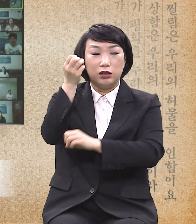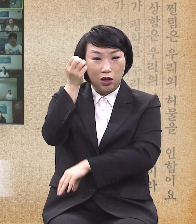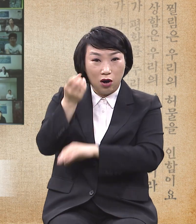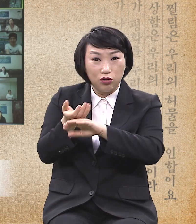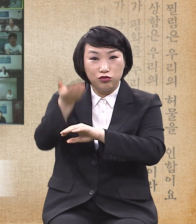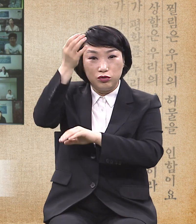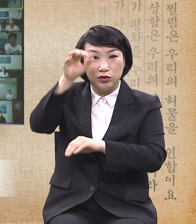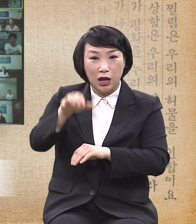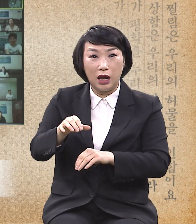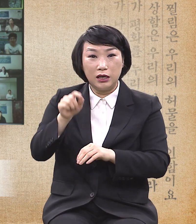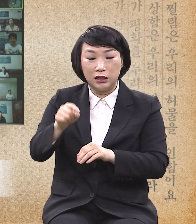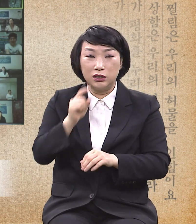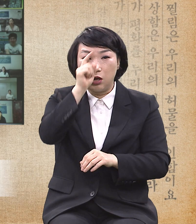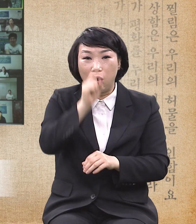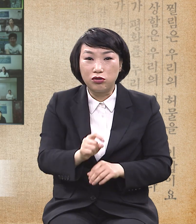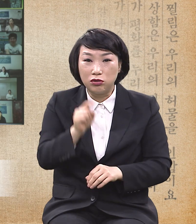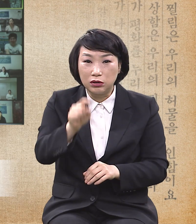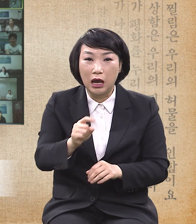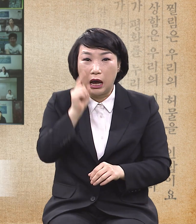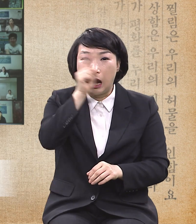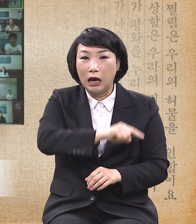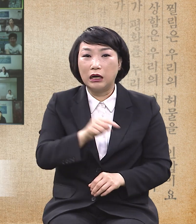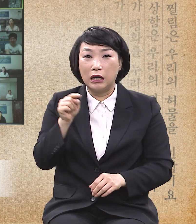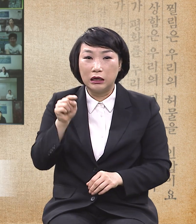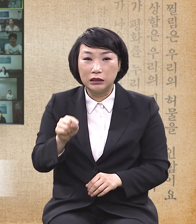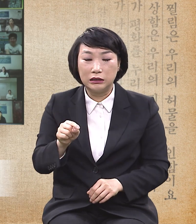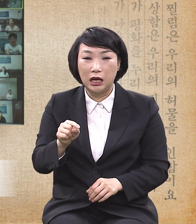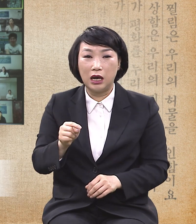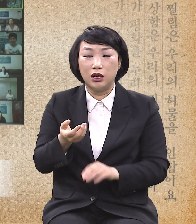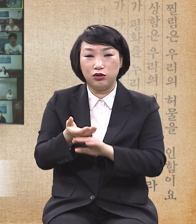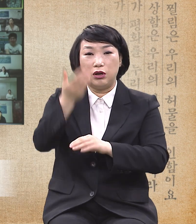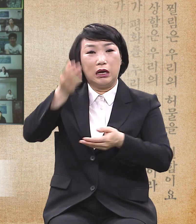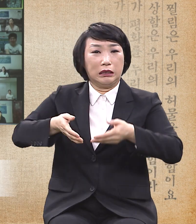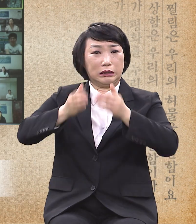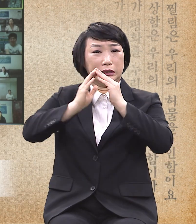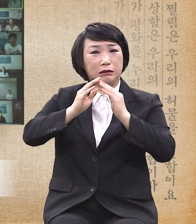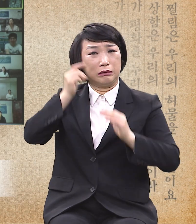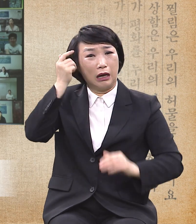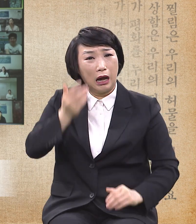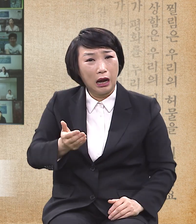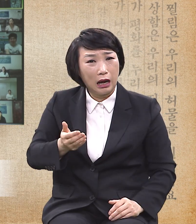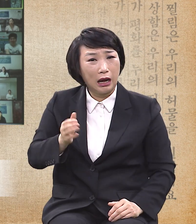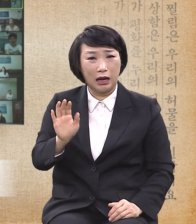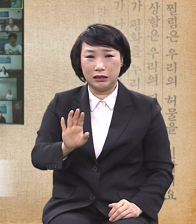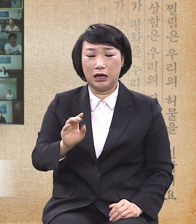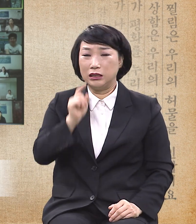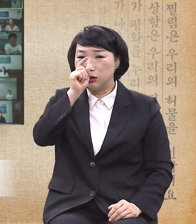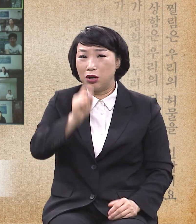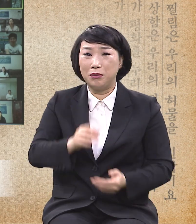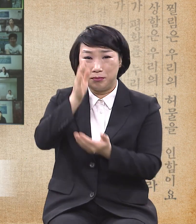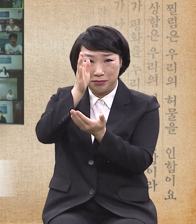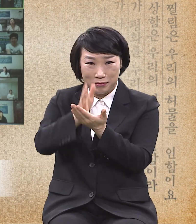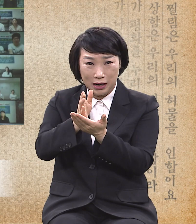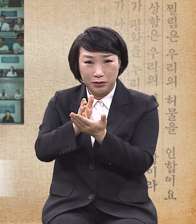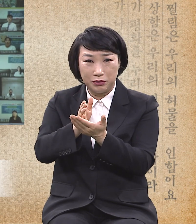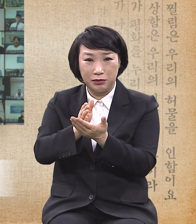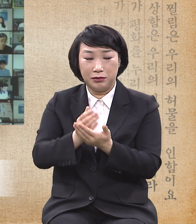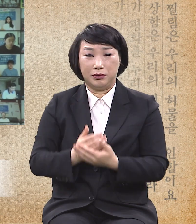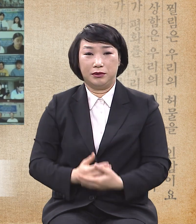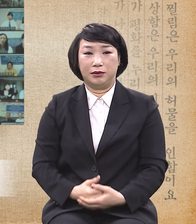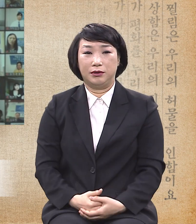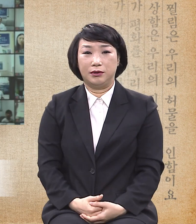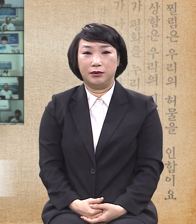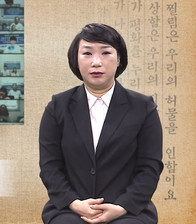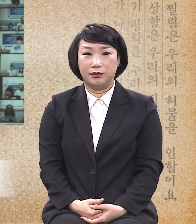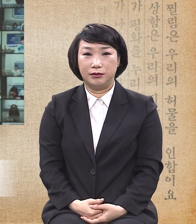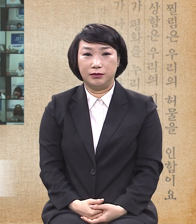토에 그런 더러운 것이 가중된 것이 그 위에 집이 되겠는가? 그 털을 더럽히지 말라 이